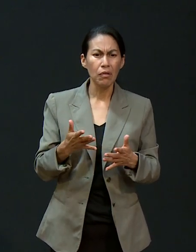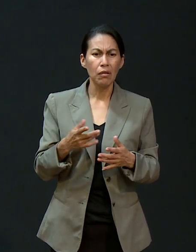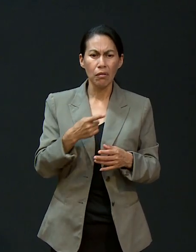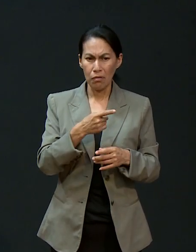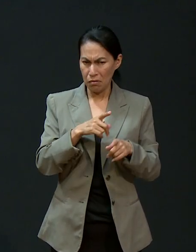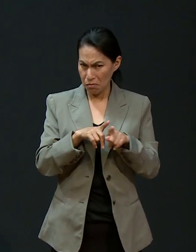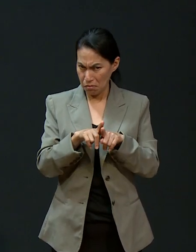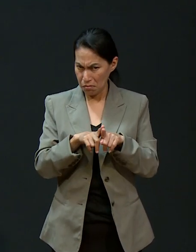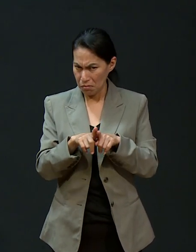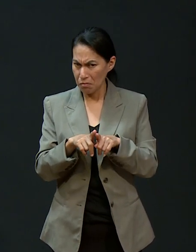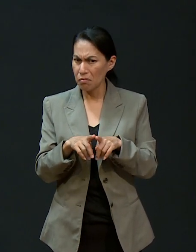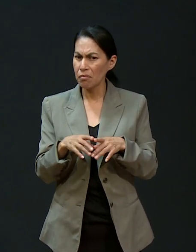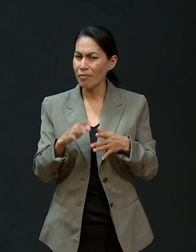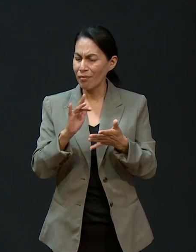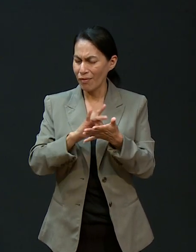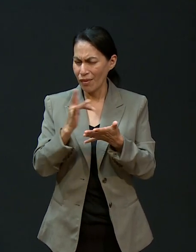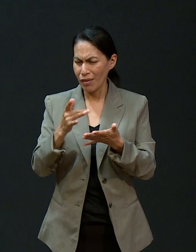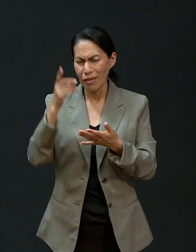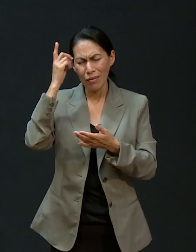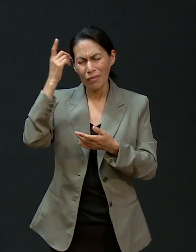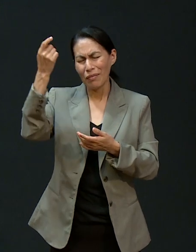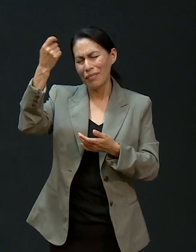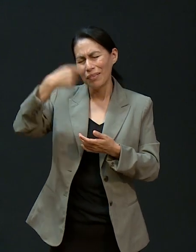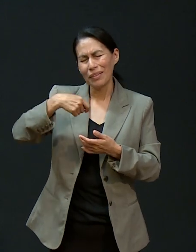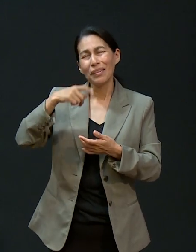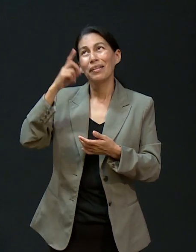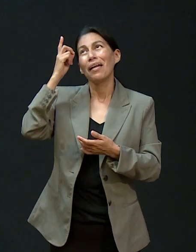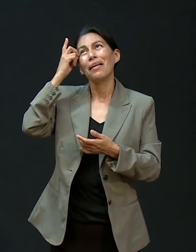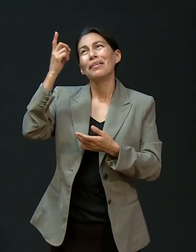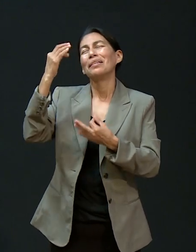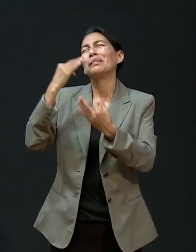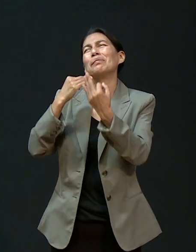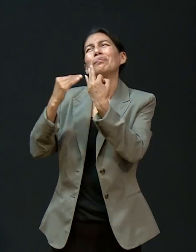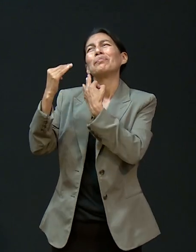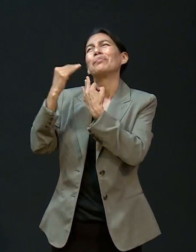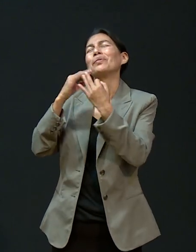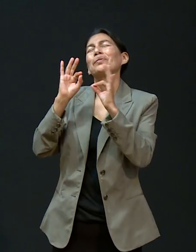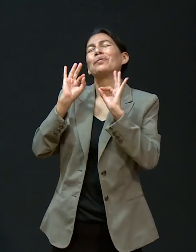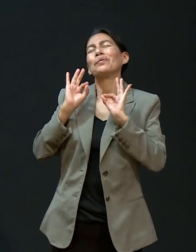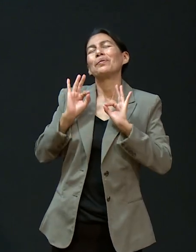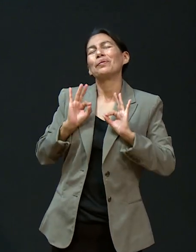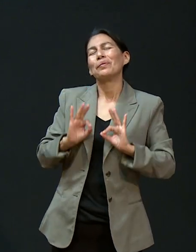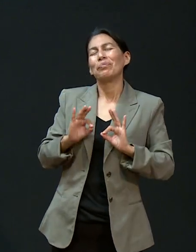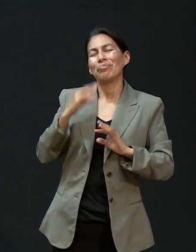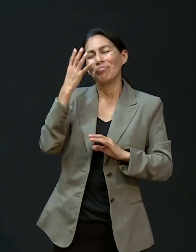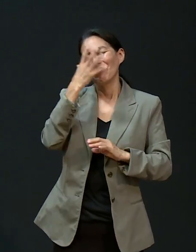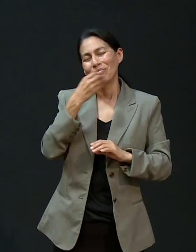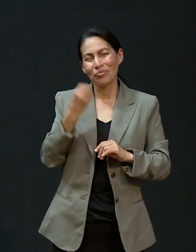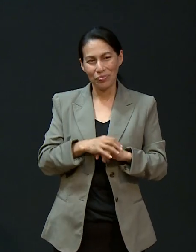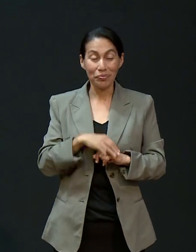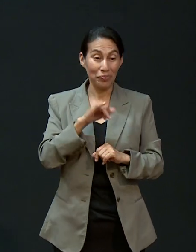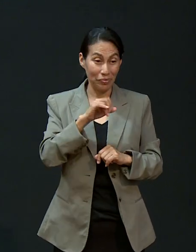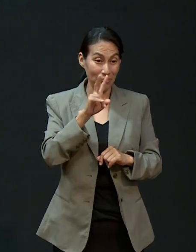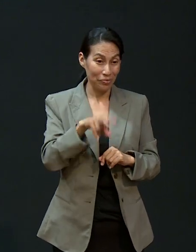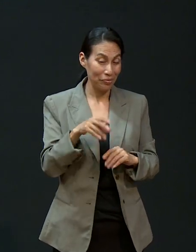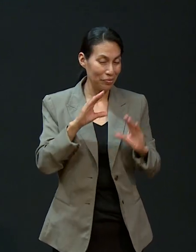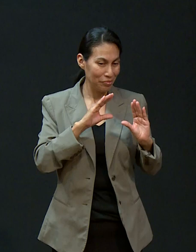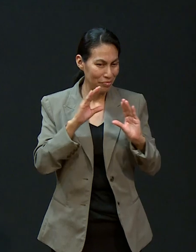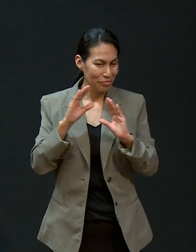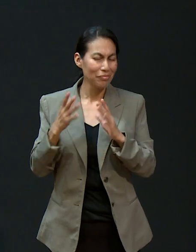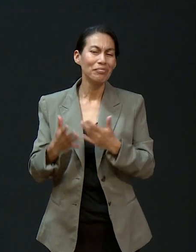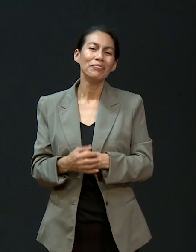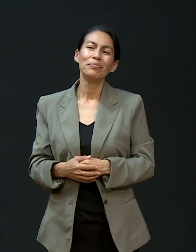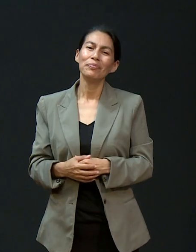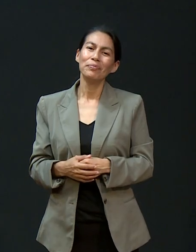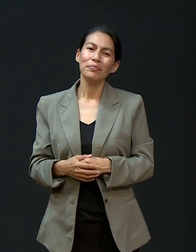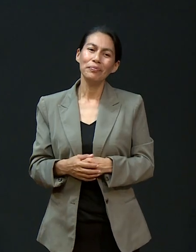agua, todo. Así que fue una bendición. Dios nos trata así. Sí, nos cuidamos mucho. Y bueno,